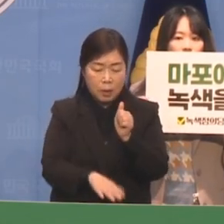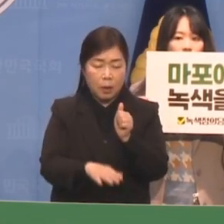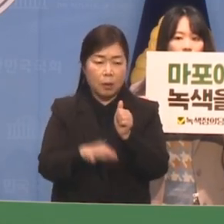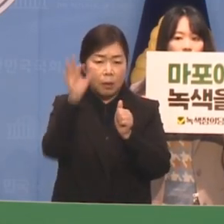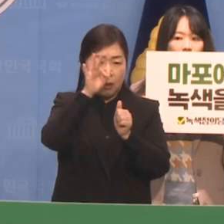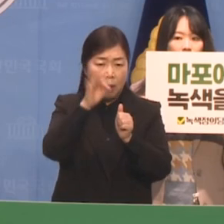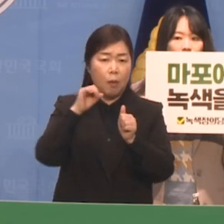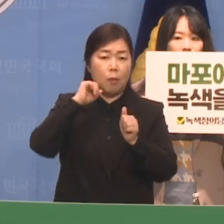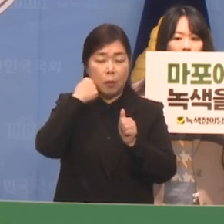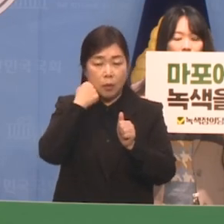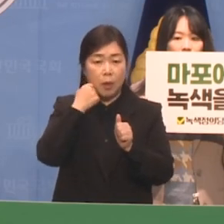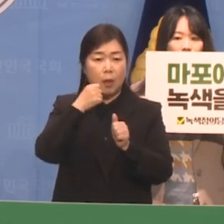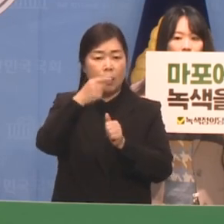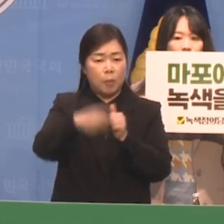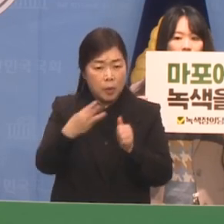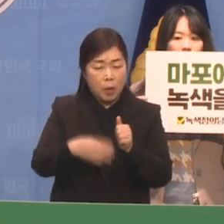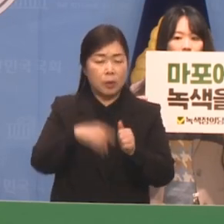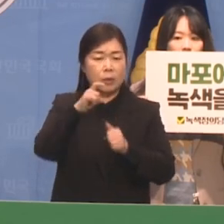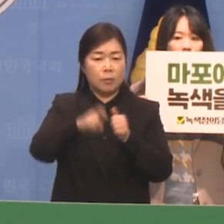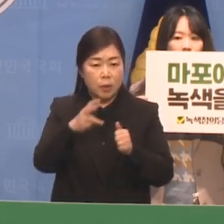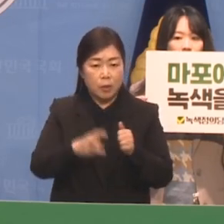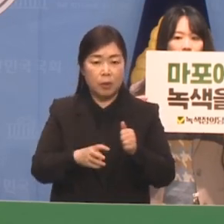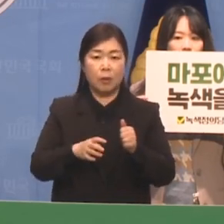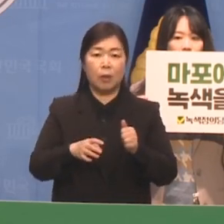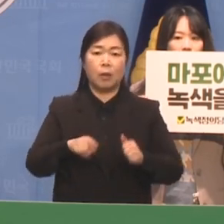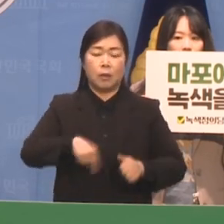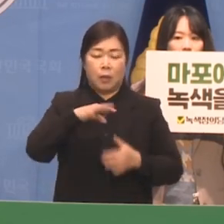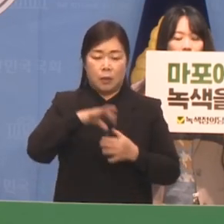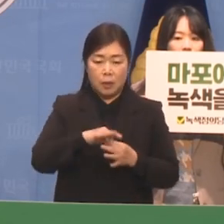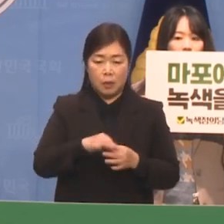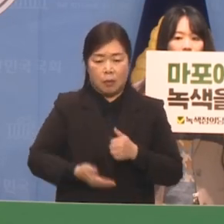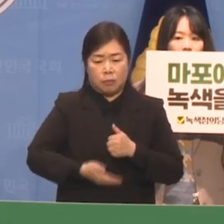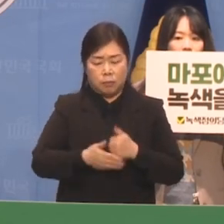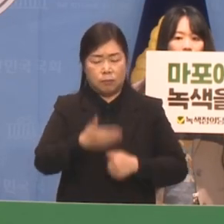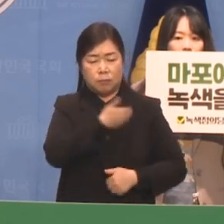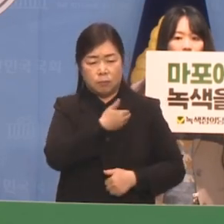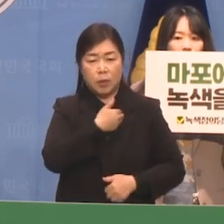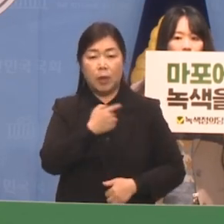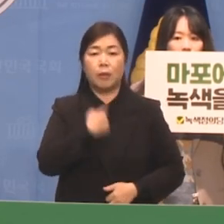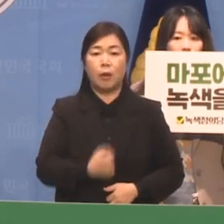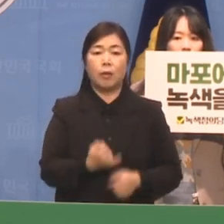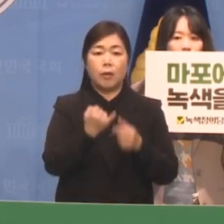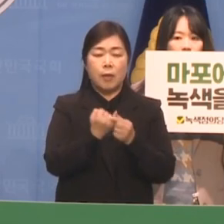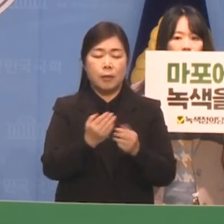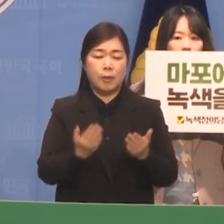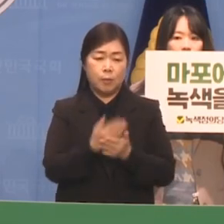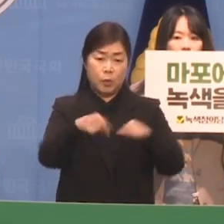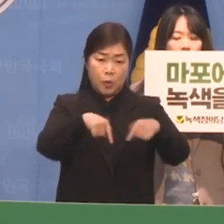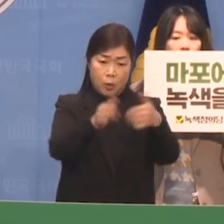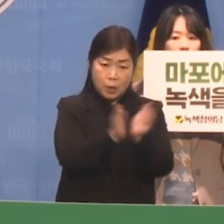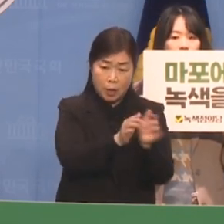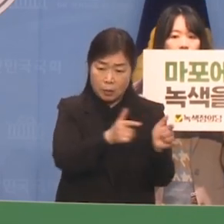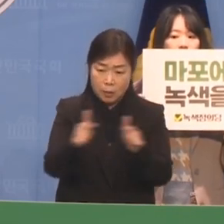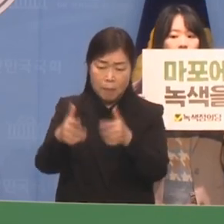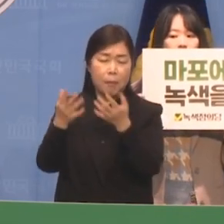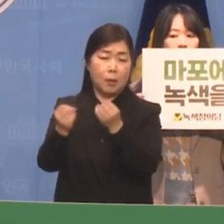년, 몇십 년을 씨앗인 채로 자기 자신을 단련해온 작은 진보 정당들이